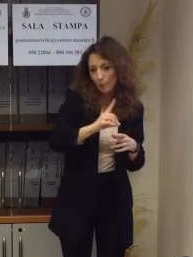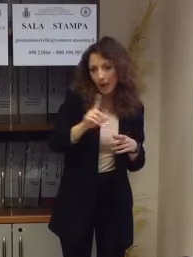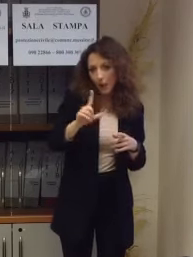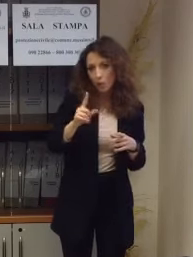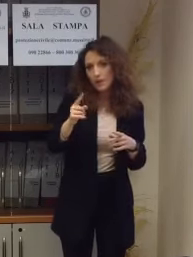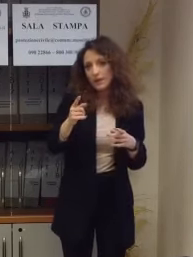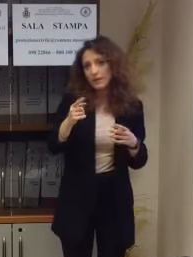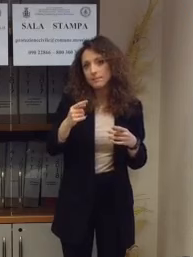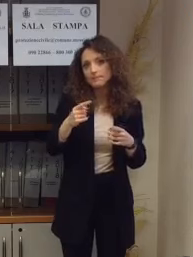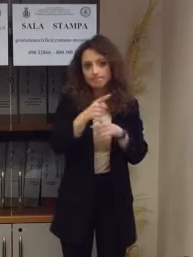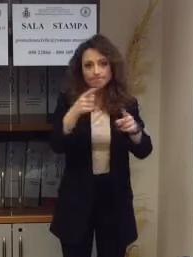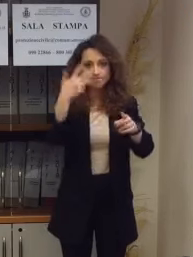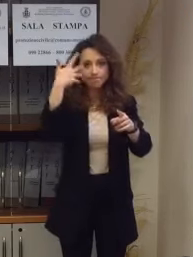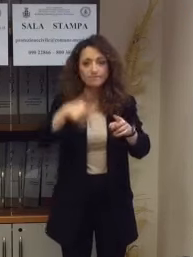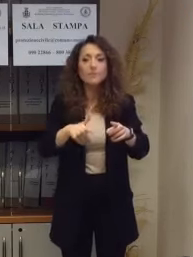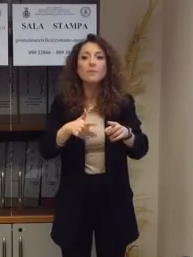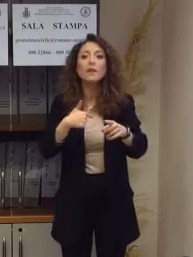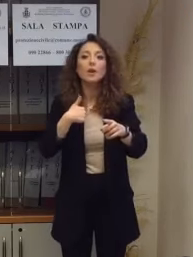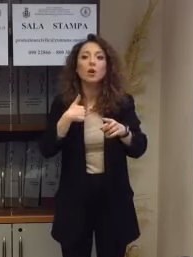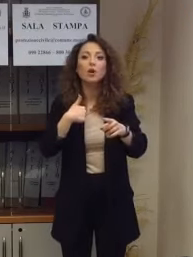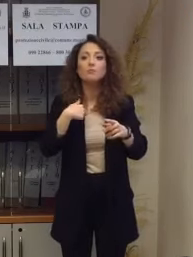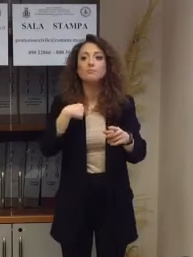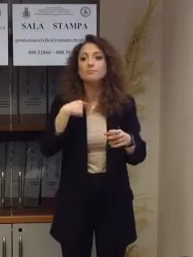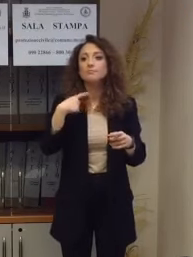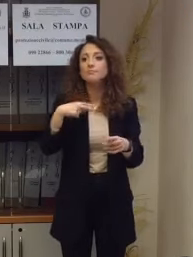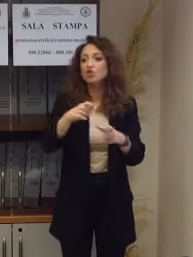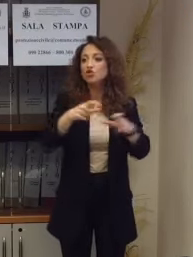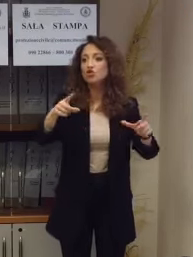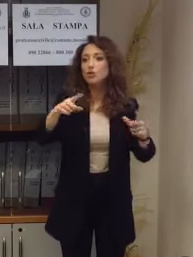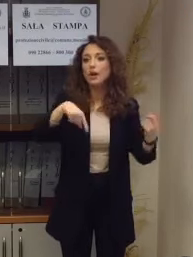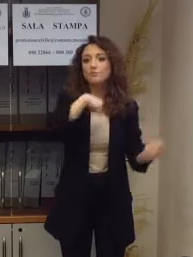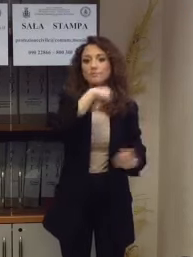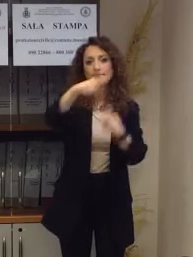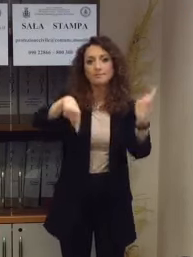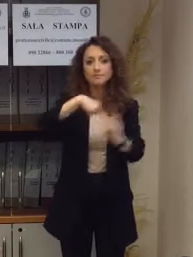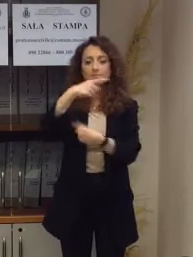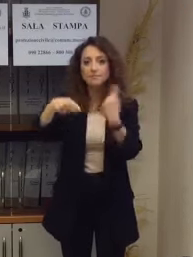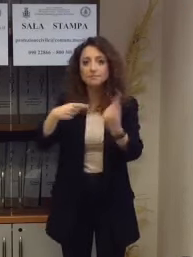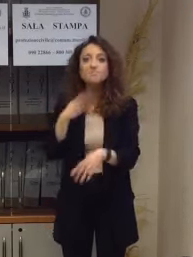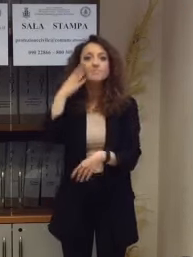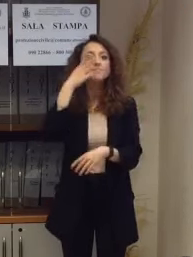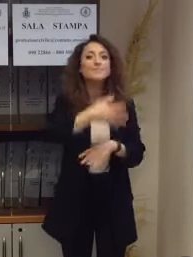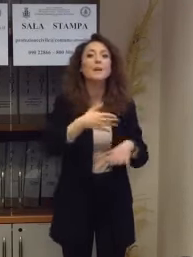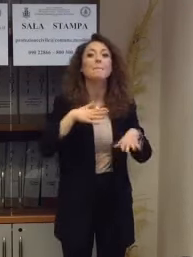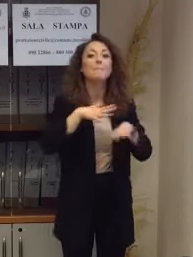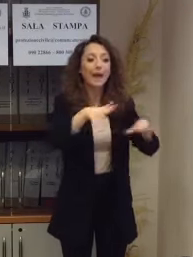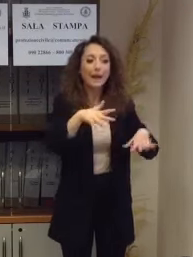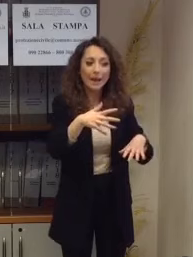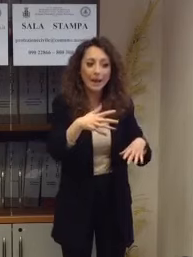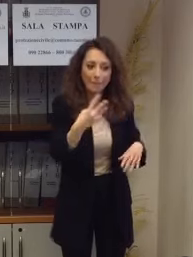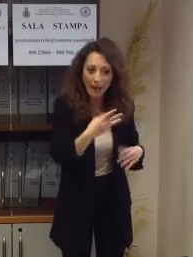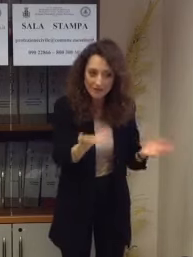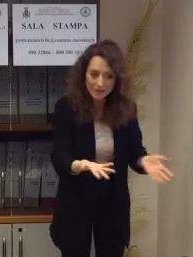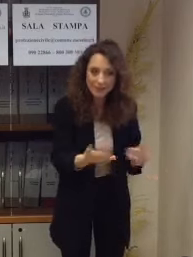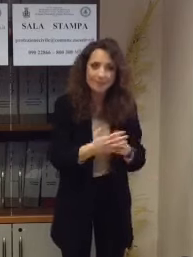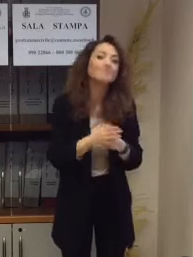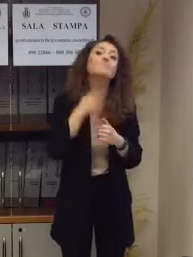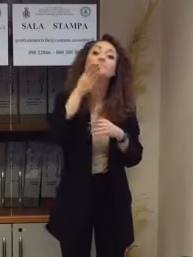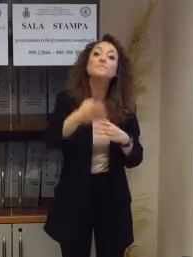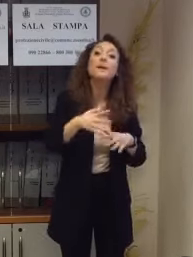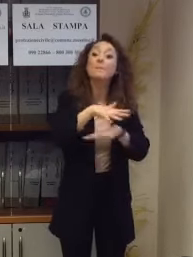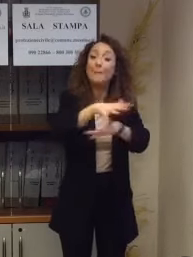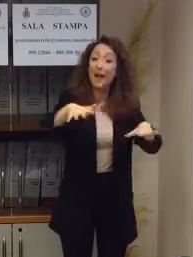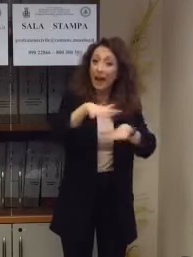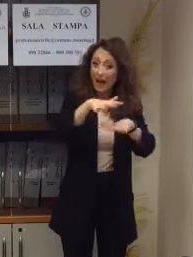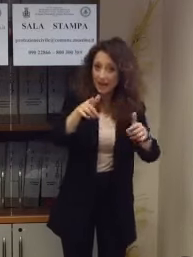giro per la città, andrò al mare, Max, andrò al mare,